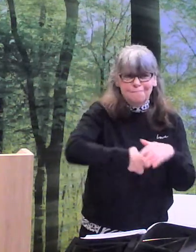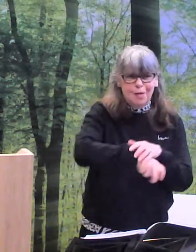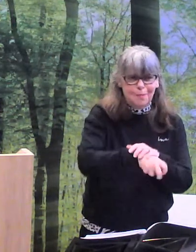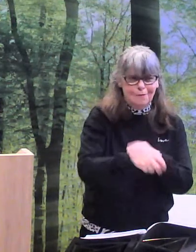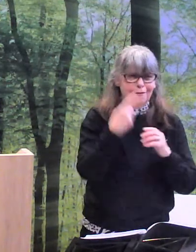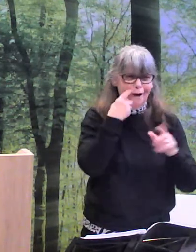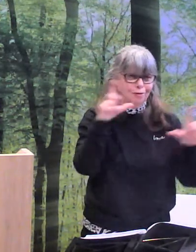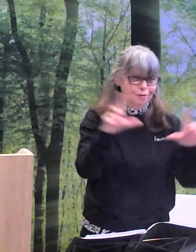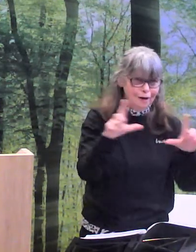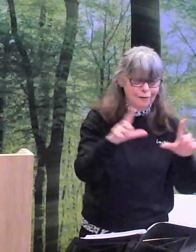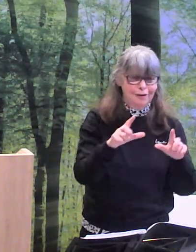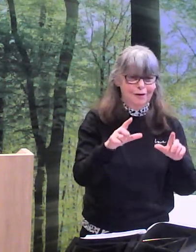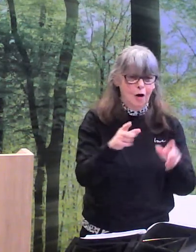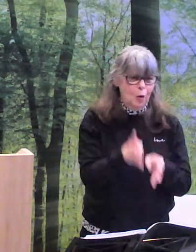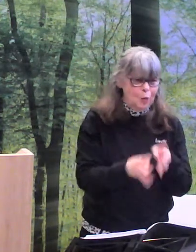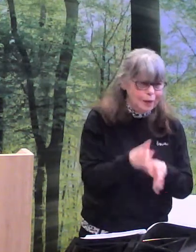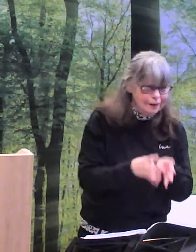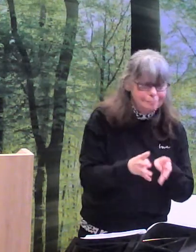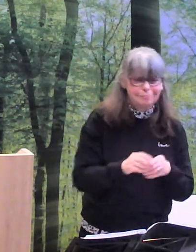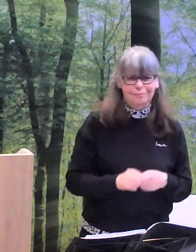Teugels. Hendrik houdt van